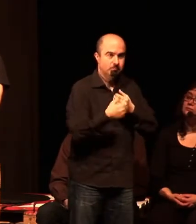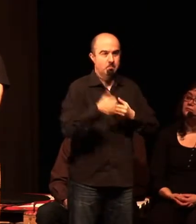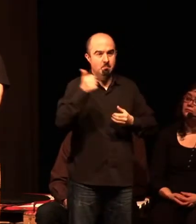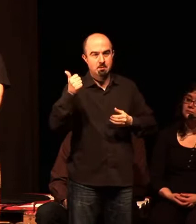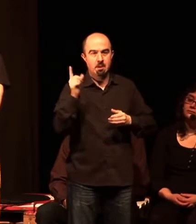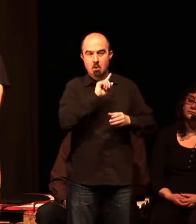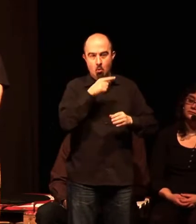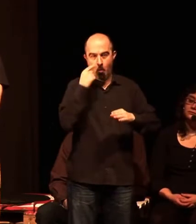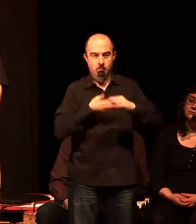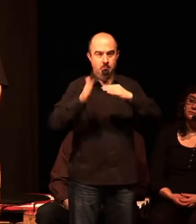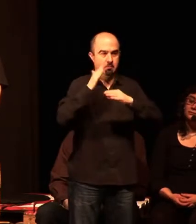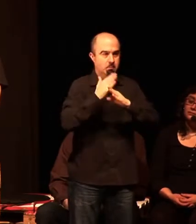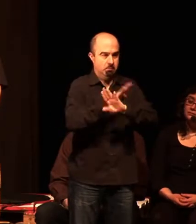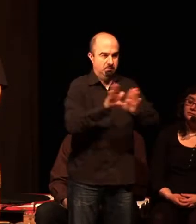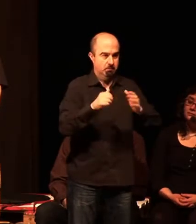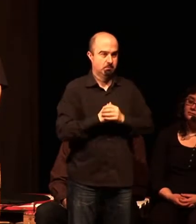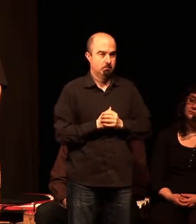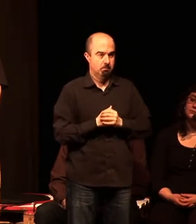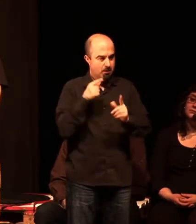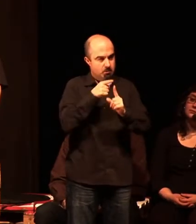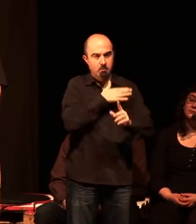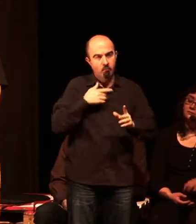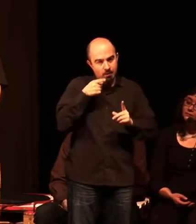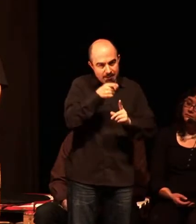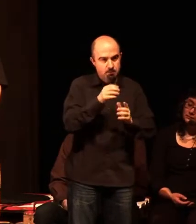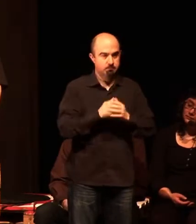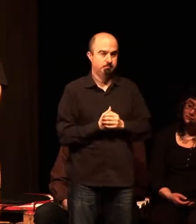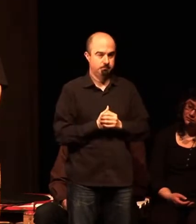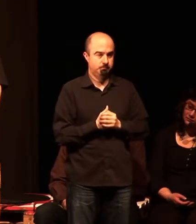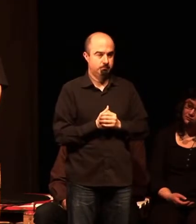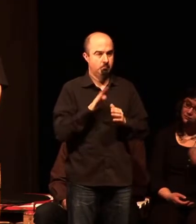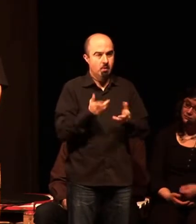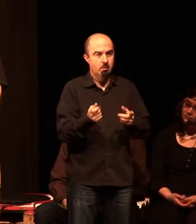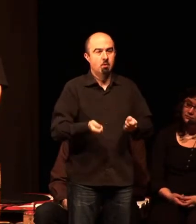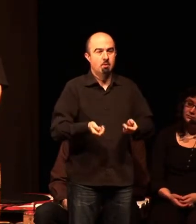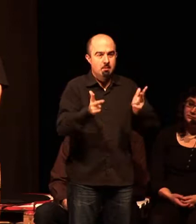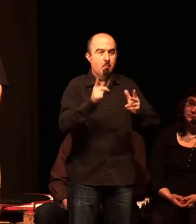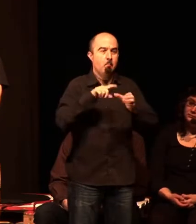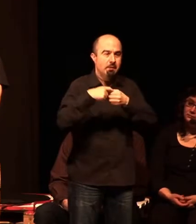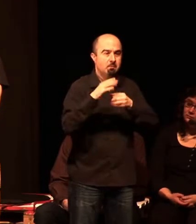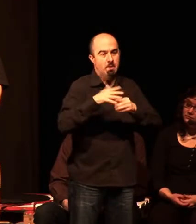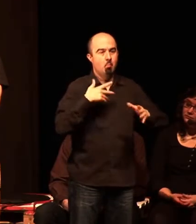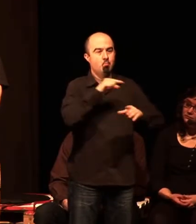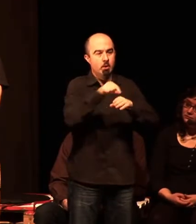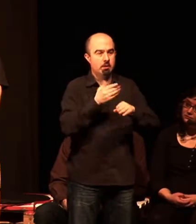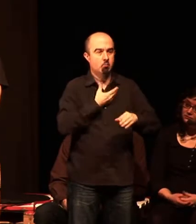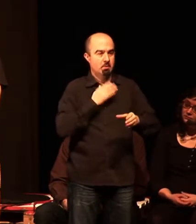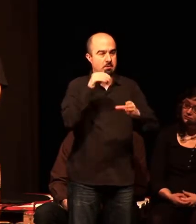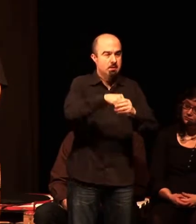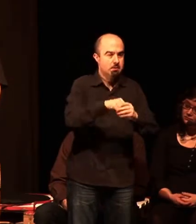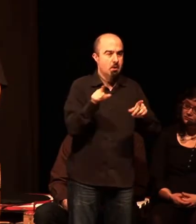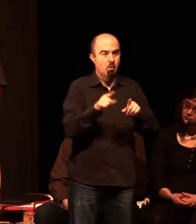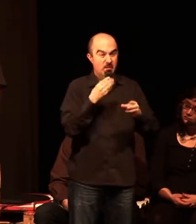participativa i no patriarcal. I és cap aquí on anem. A ser partícips actius de les polítiques municipals, de